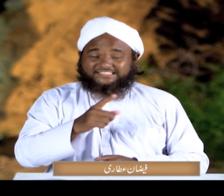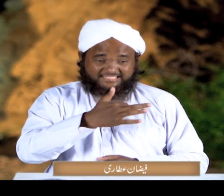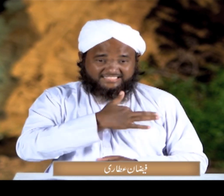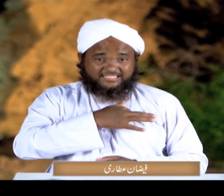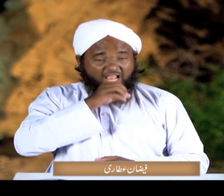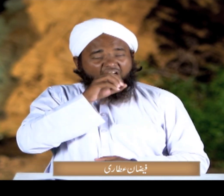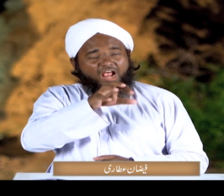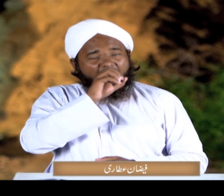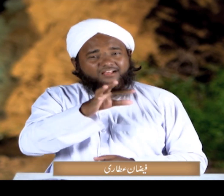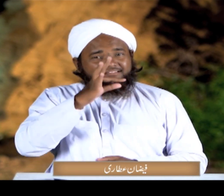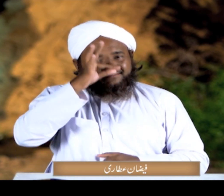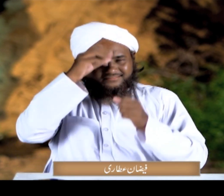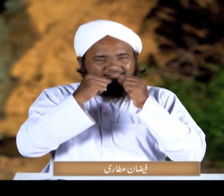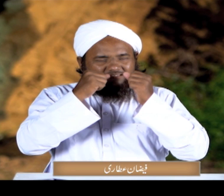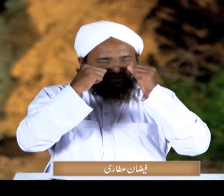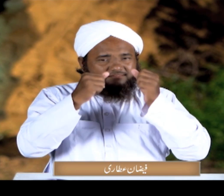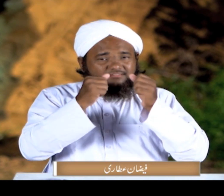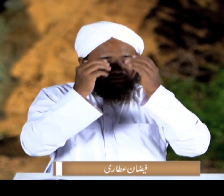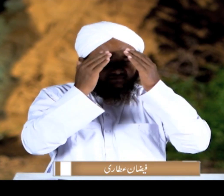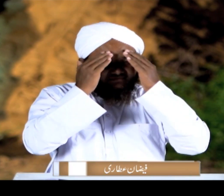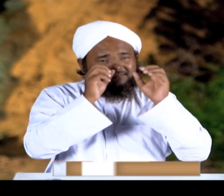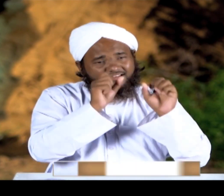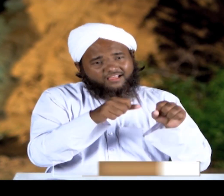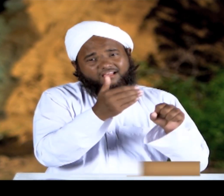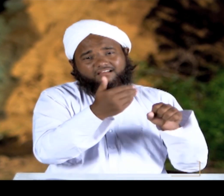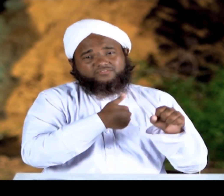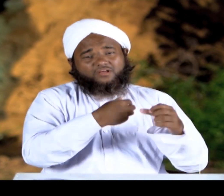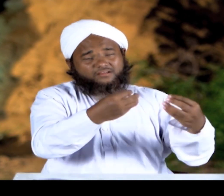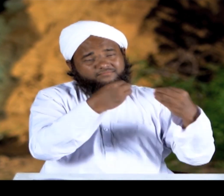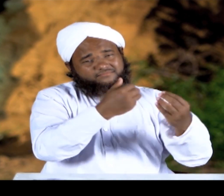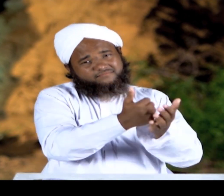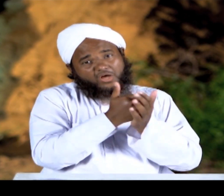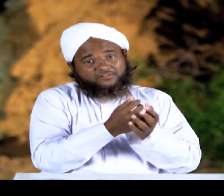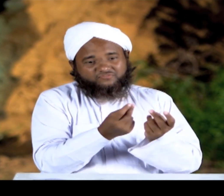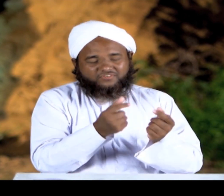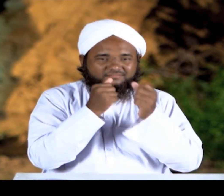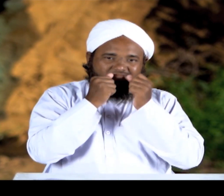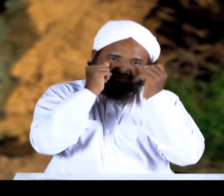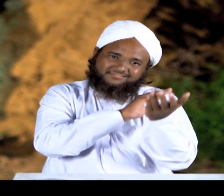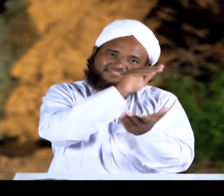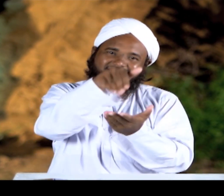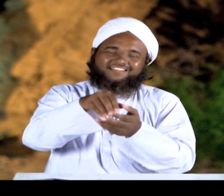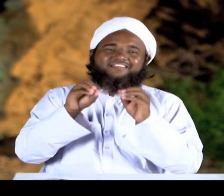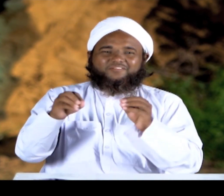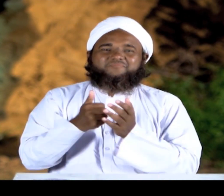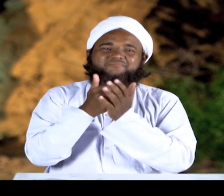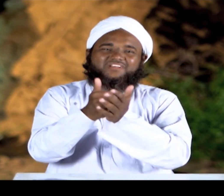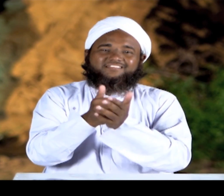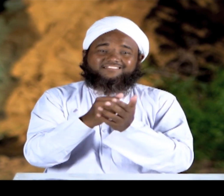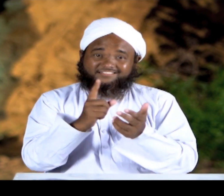والا ہونا چاہیے تو کرم ضرور ہوتا ہے۔ یہ تو تھا ایک ایسے شخص کا واقعہ جو مدینے کا مسافر بن چکا